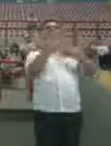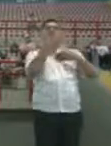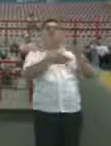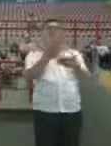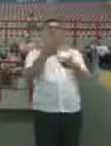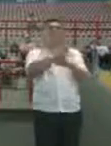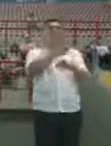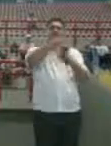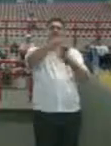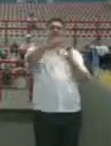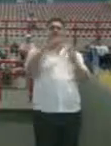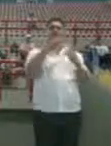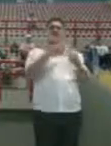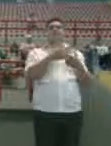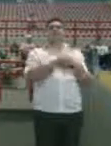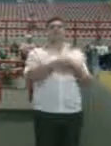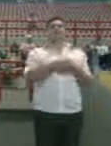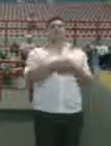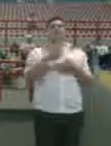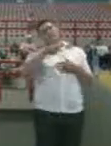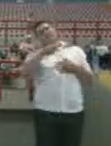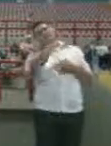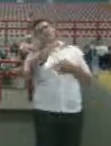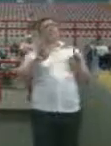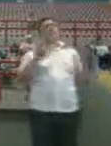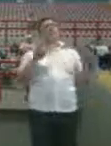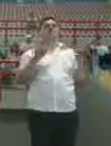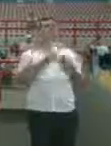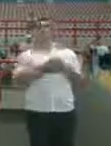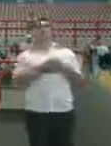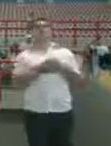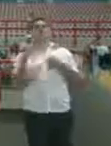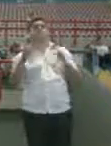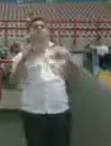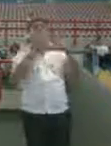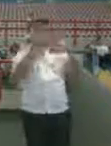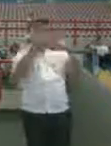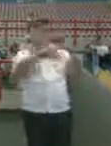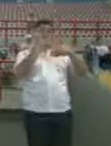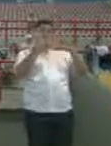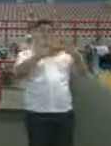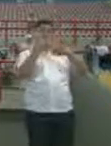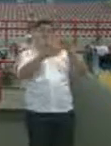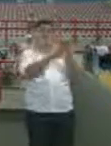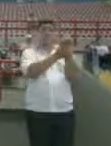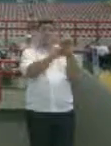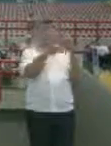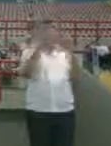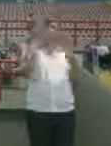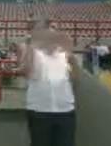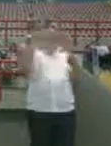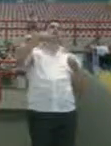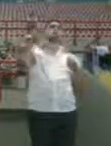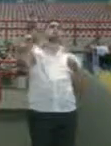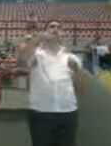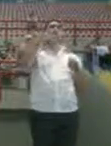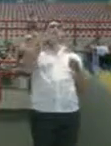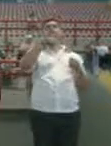sustentável, sustentabilidade, são duas coisas diferentes, né? O conceito de desenvolvimento sustentável surgiu na Eco